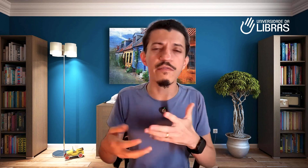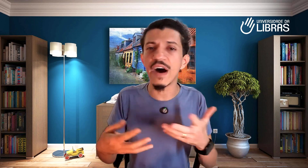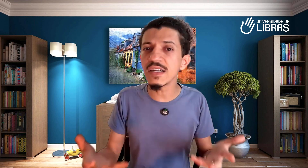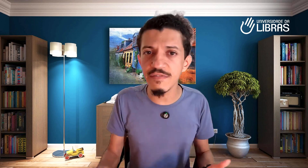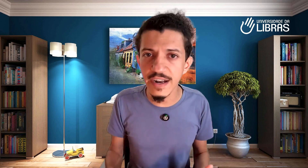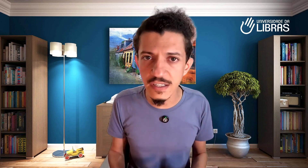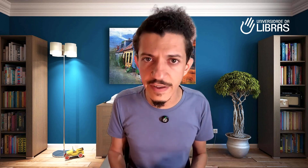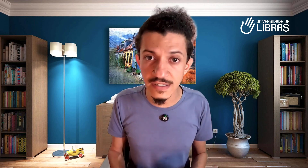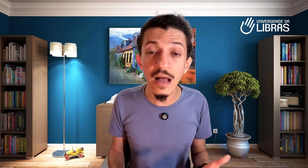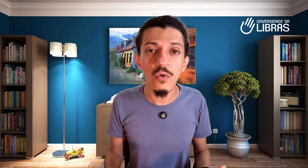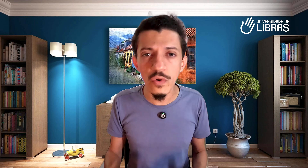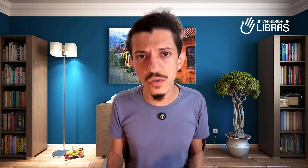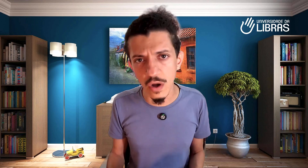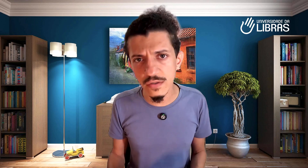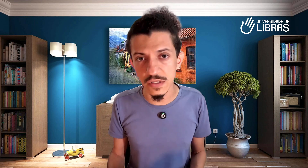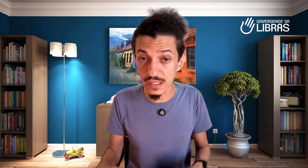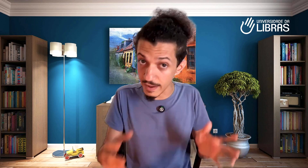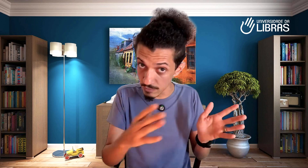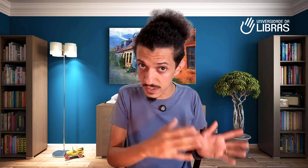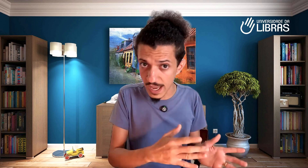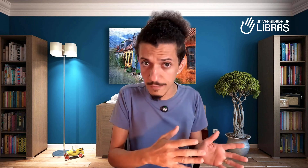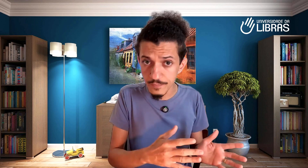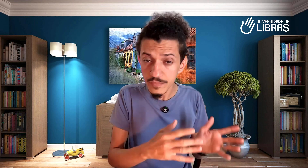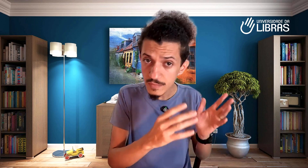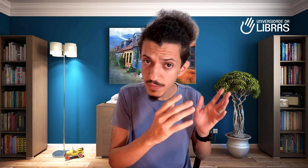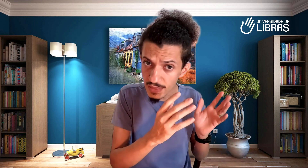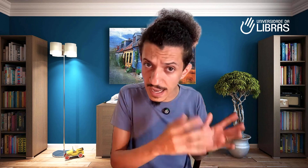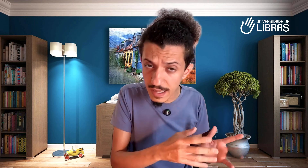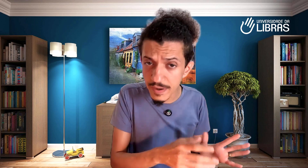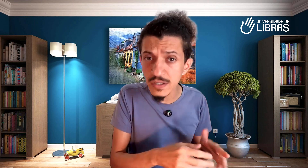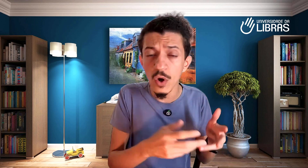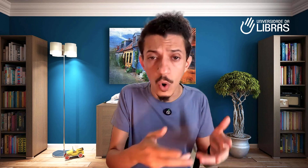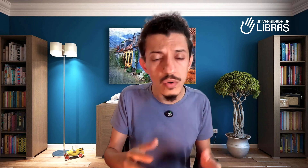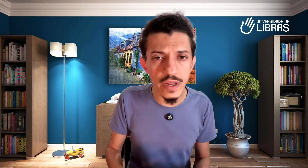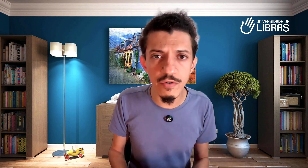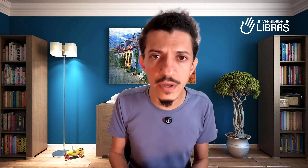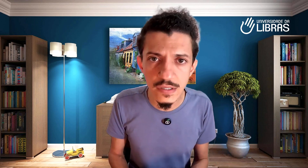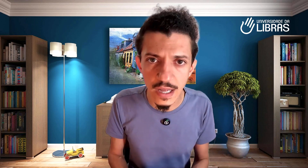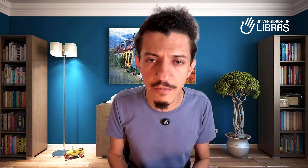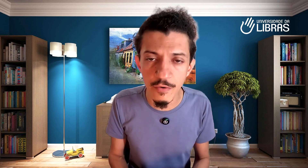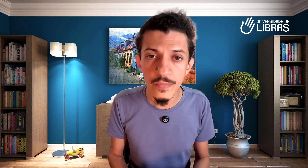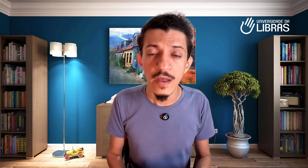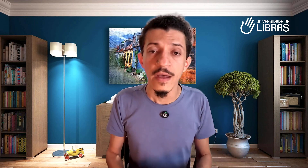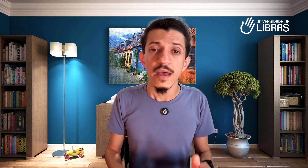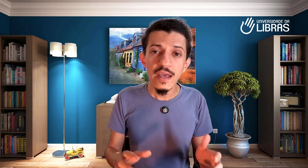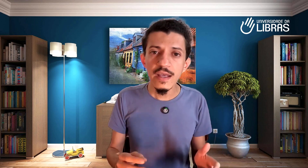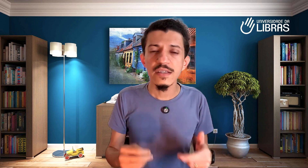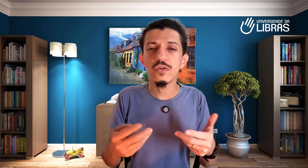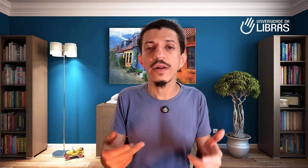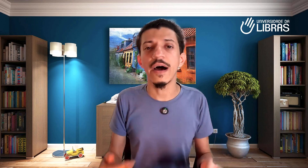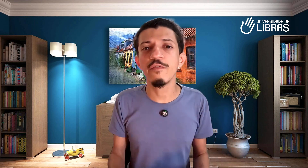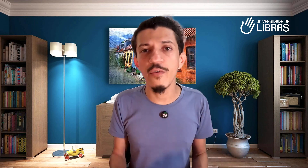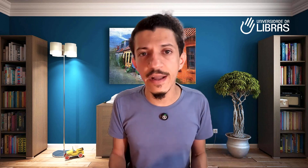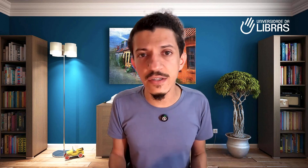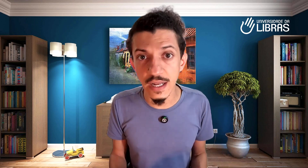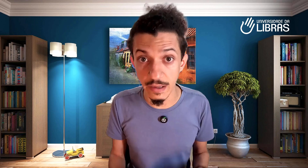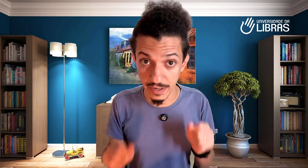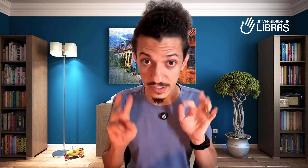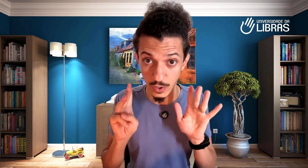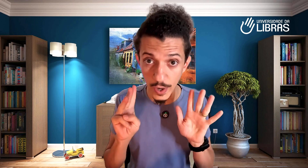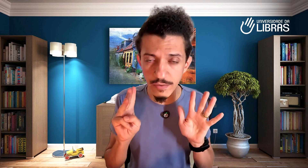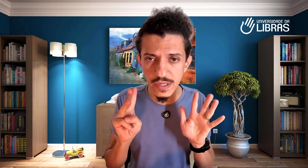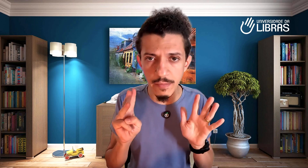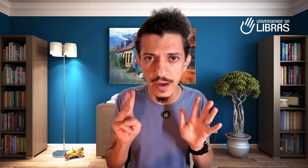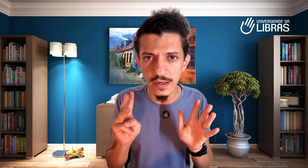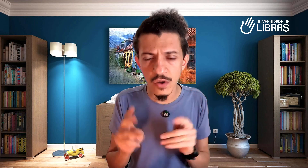mostrando várias e várias vezes alunos nossos que saíram do zero na Libras ou do nível que estavam e se tornaram fluentes em Libras